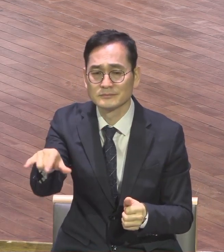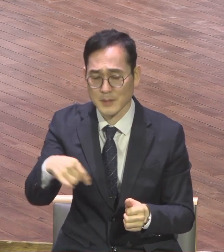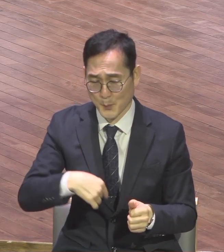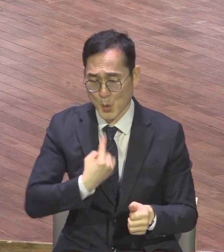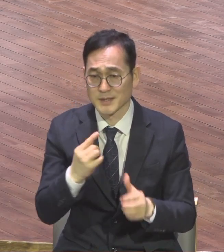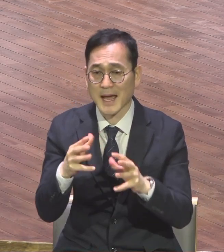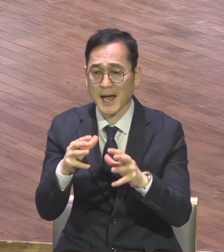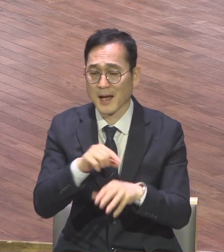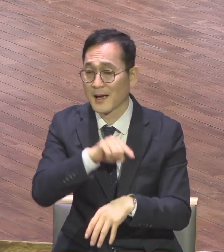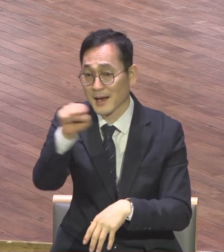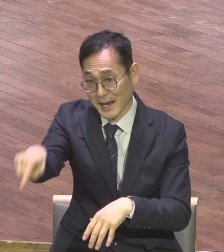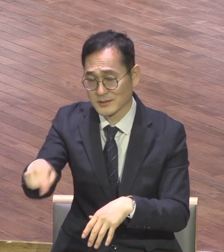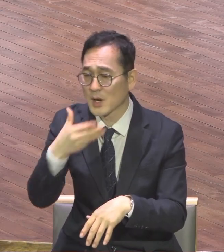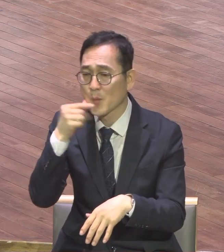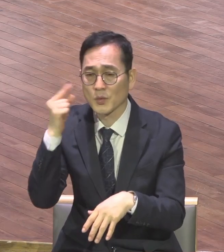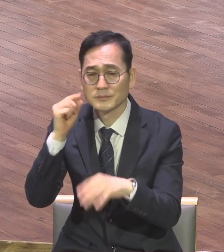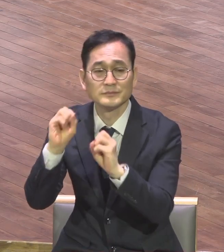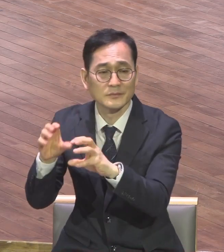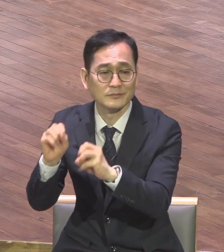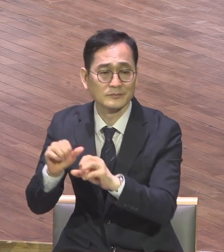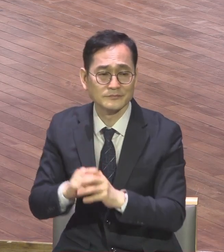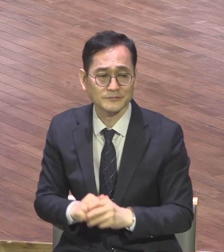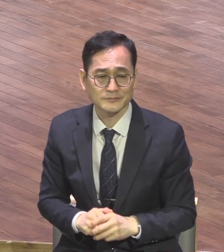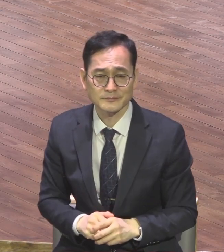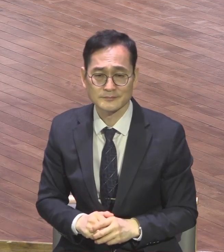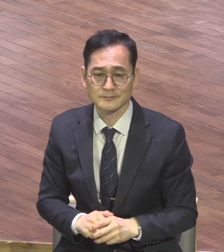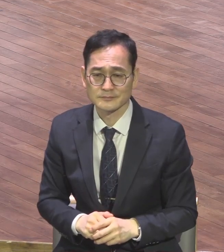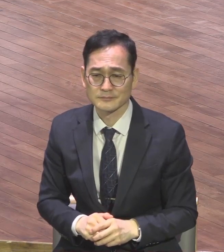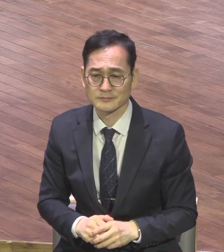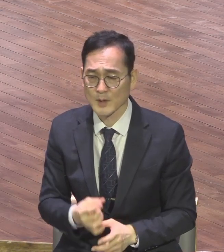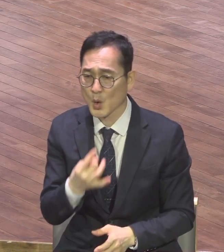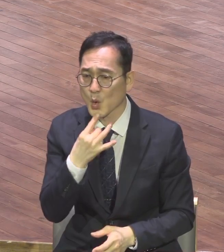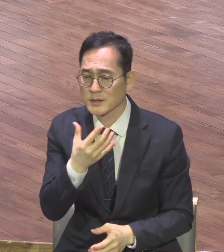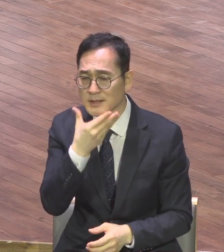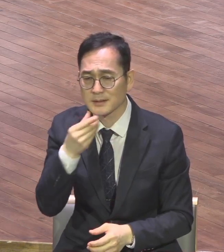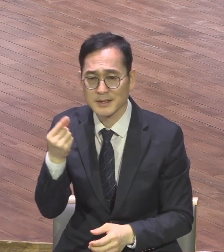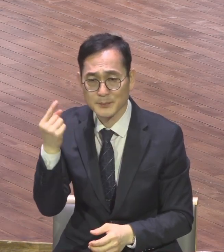온 땅에 온 민족에게 오직 그리스도,